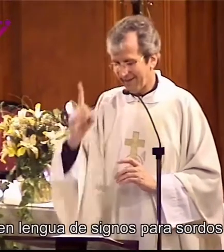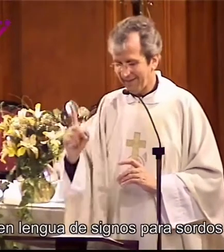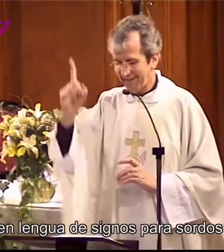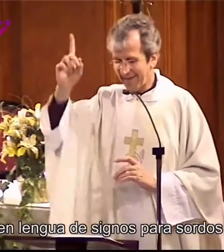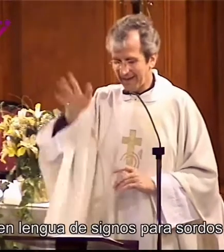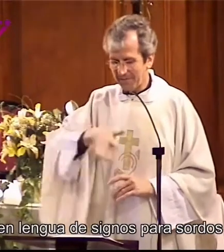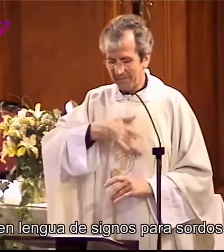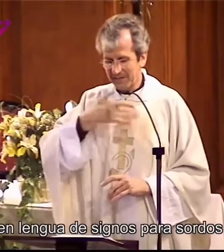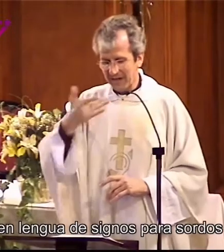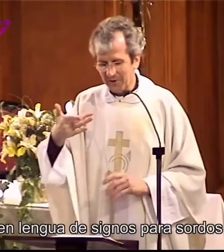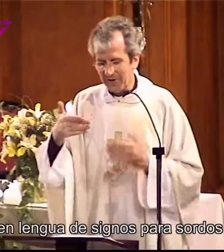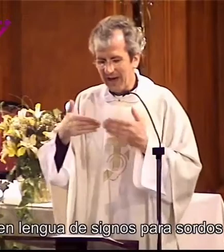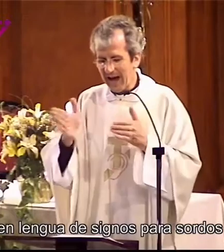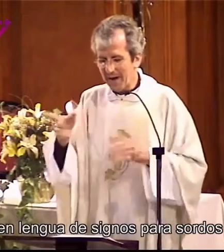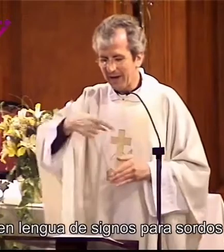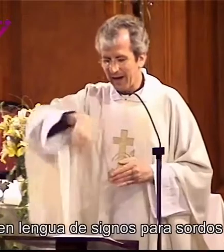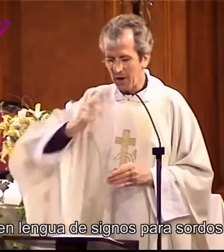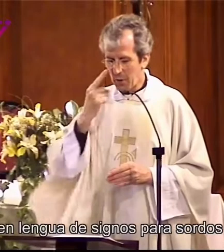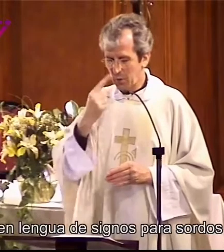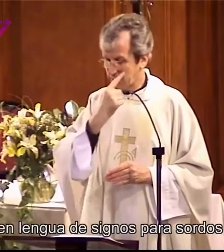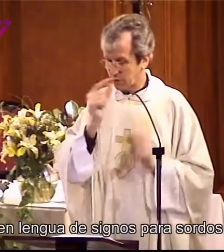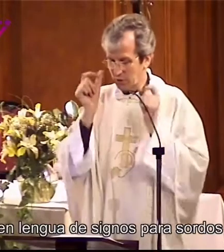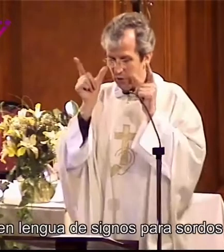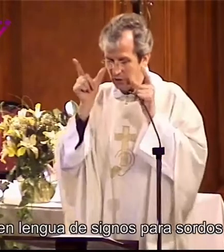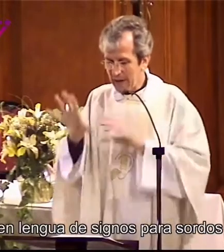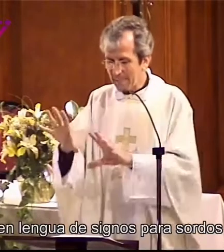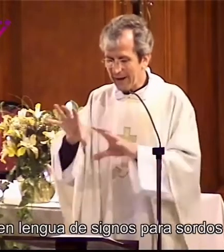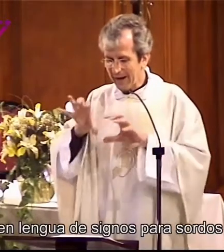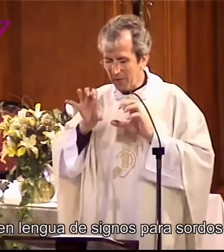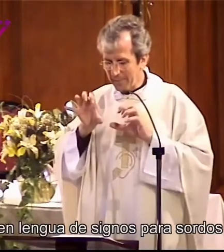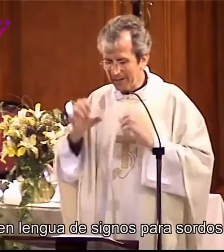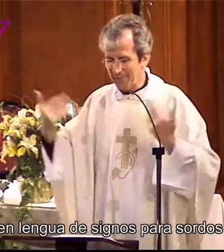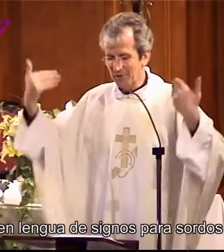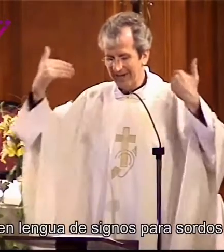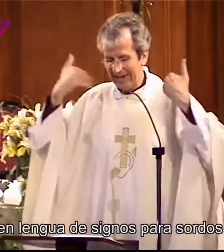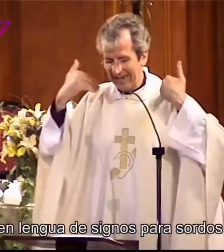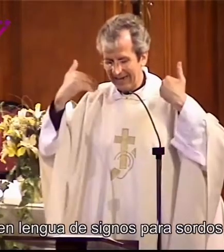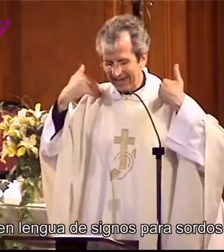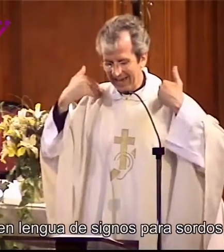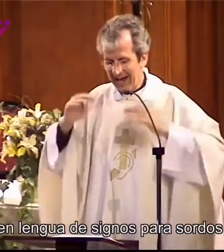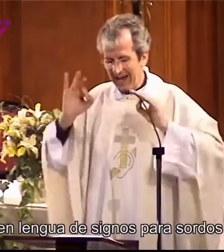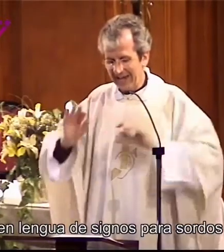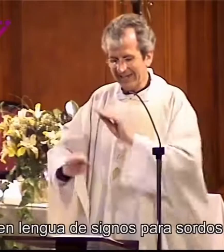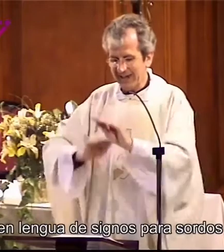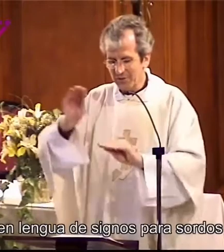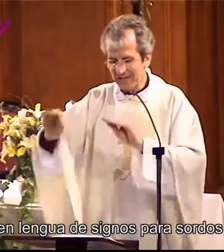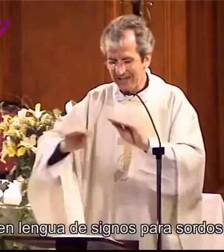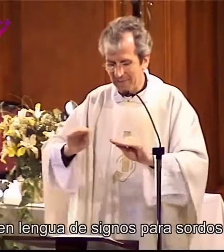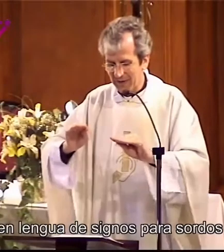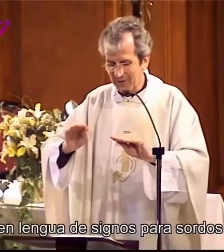de la Divina Misericordia abra nuestros ojos para que comprendamos la tarea a la que estamos llamados